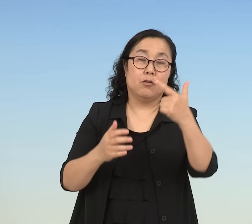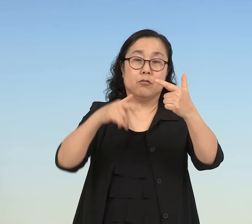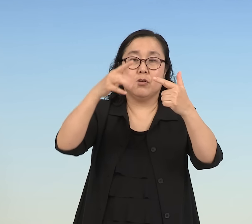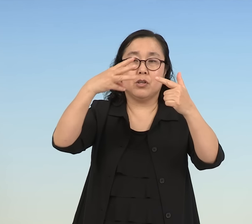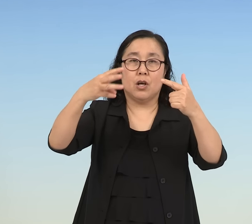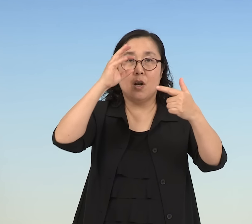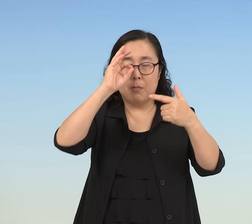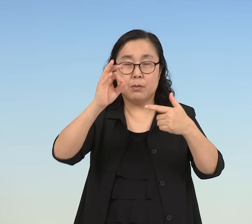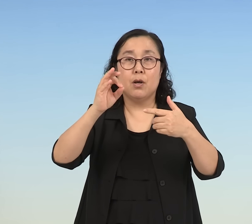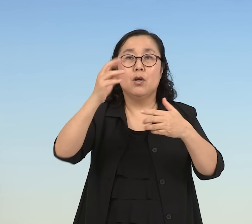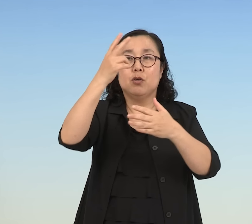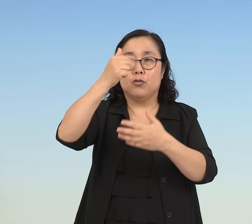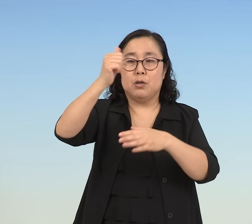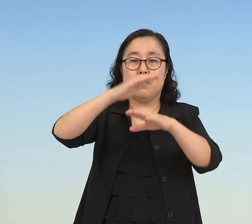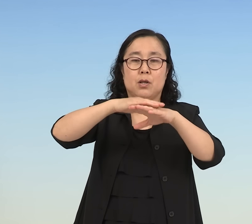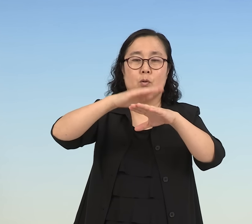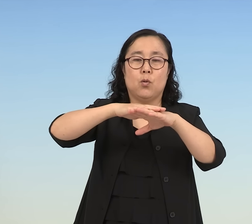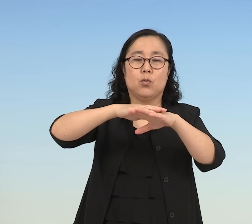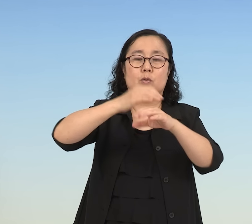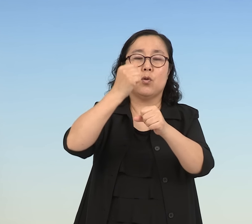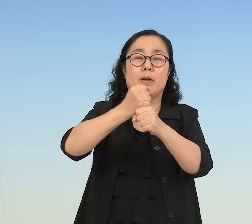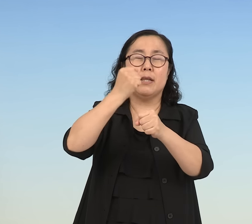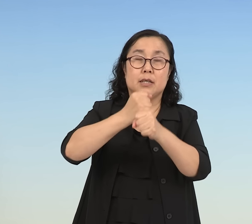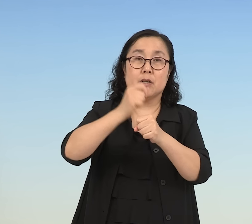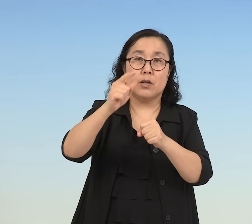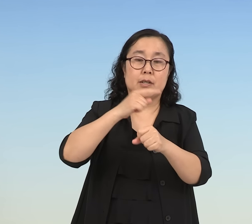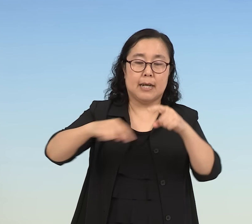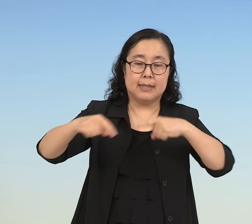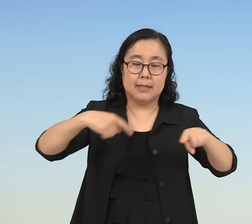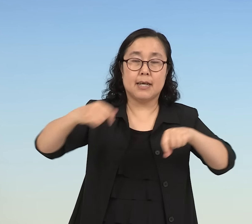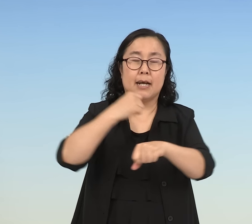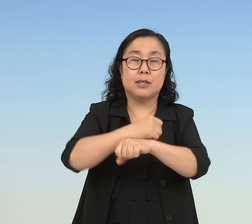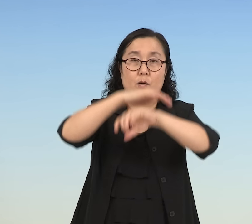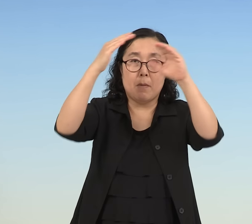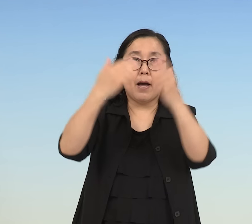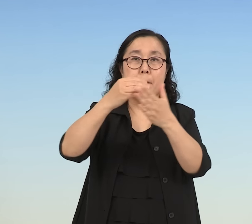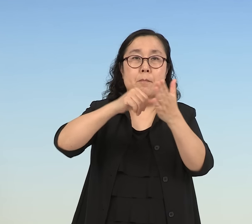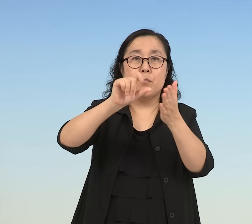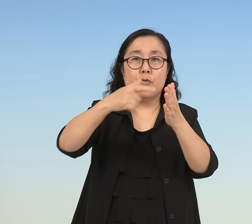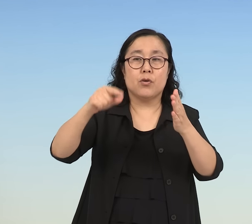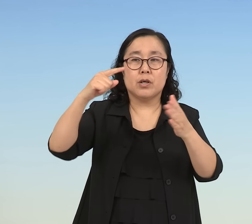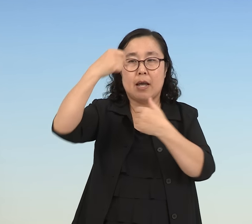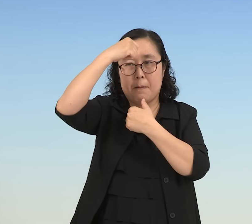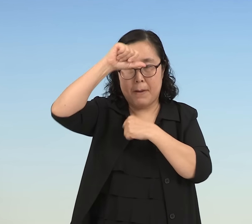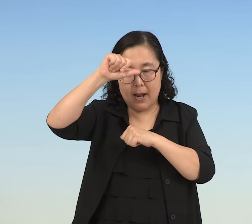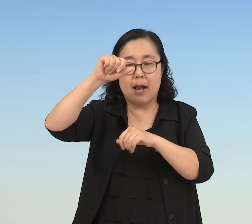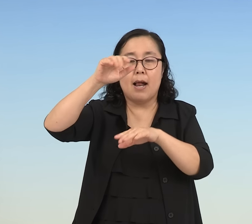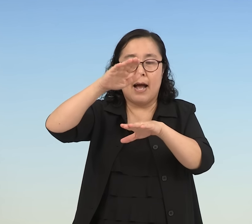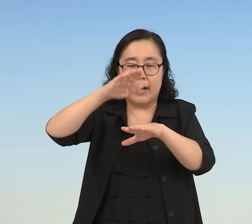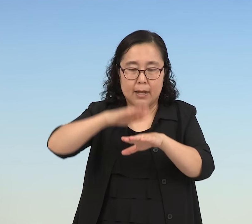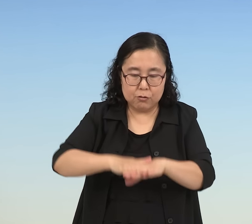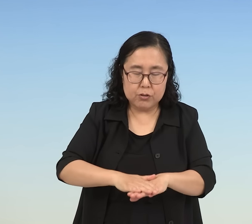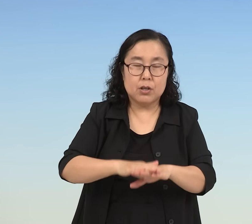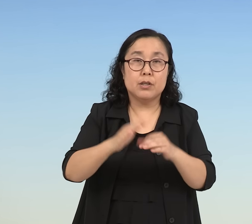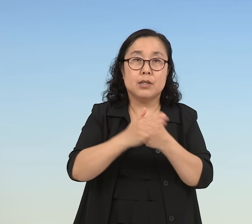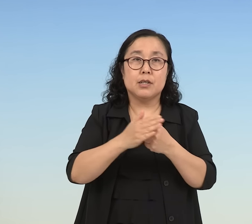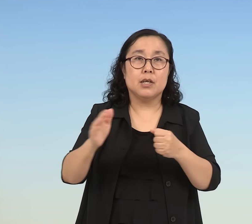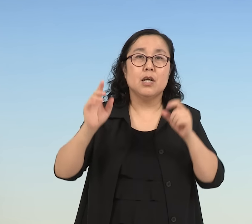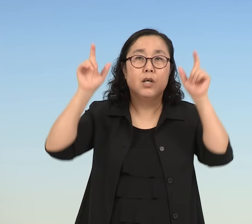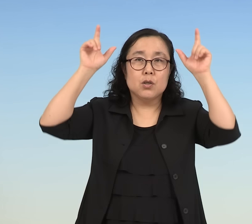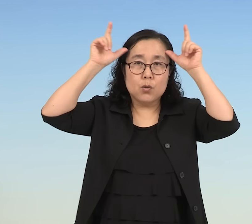보십시오. 주의 손으로 만드신 것을 다스리게 하시고 만물을 그의 발 아래 두셨으니 곧 모든 소와